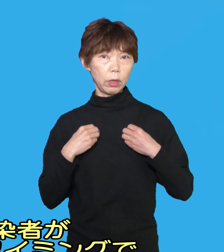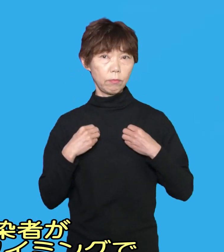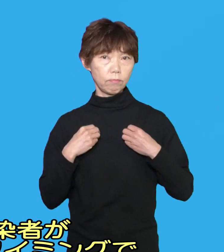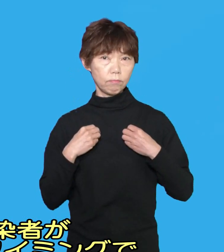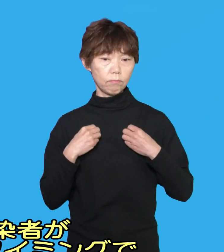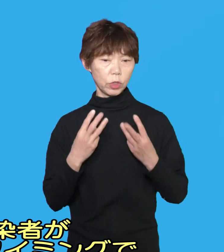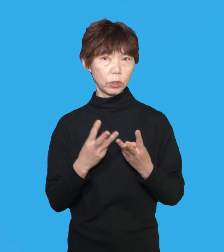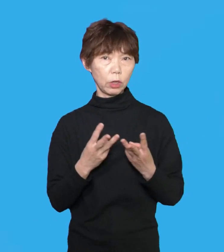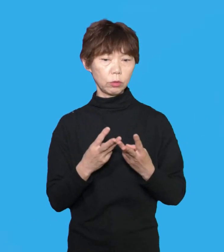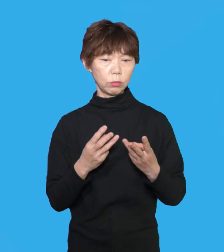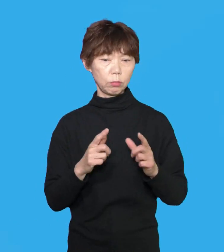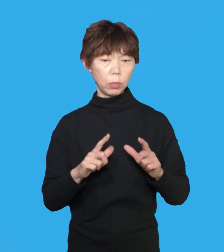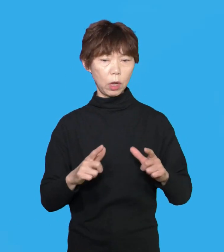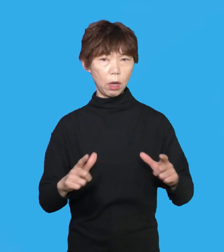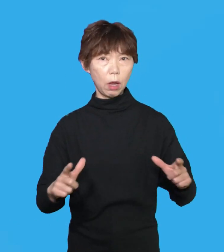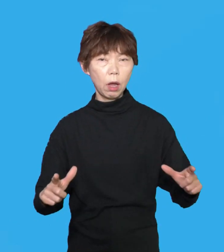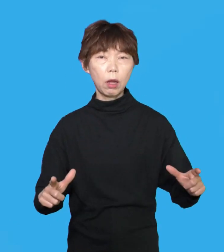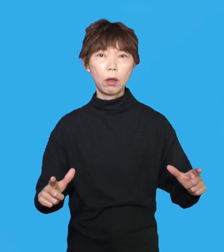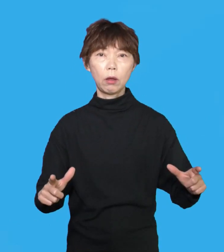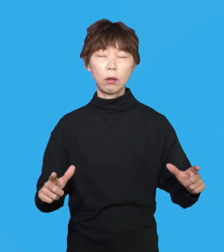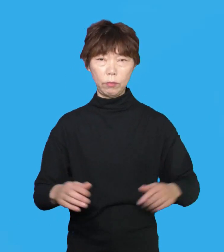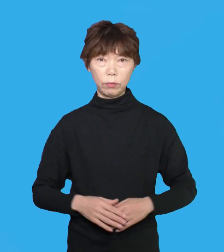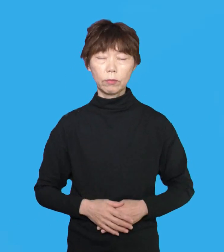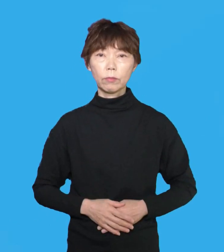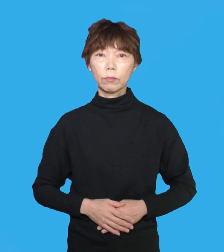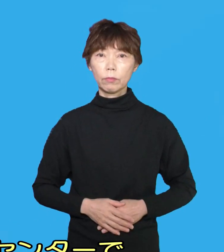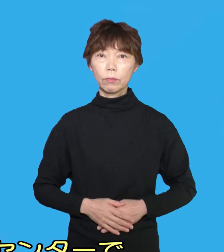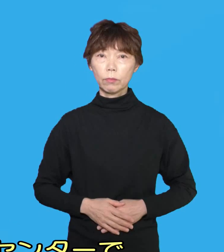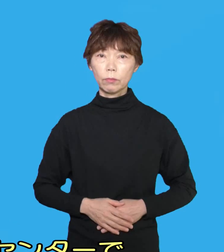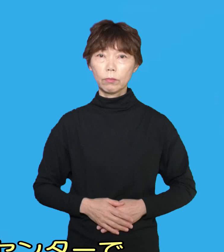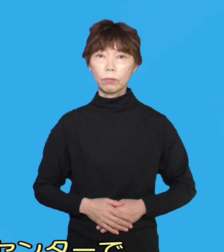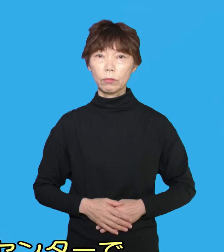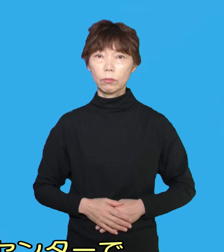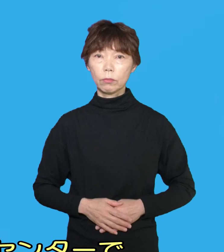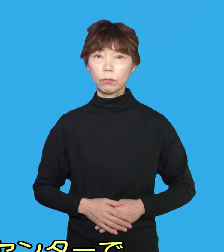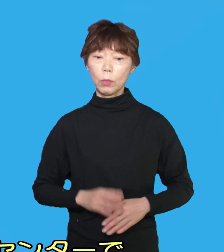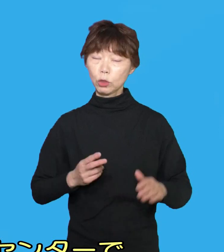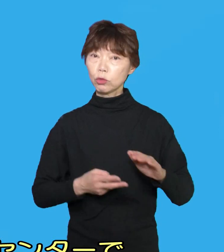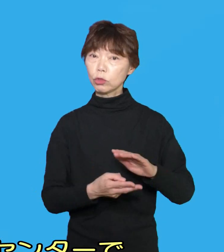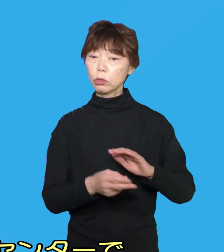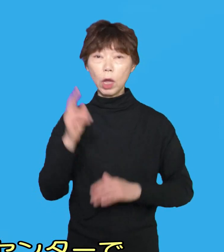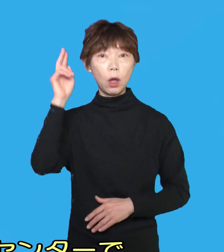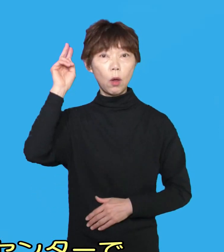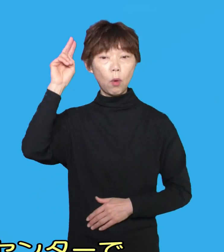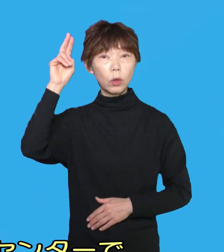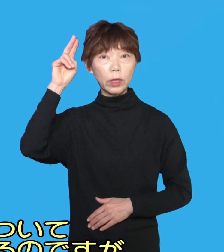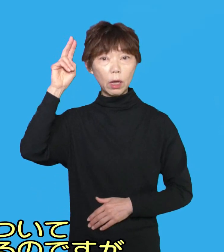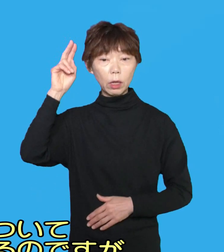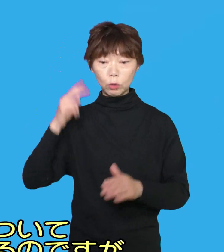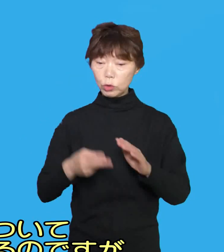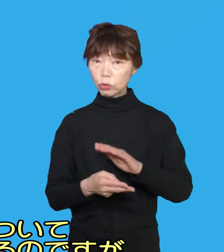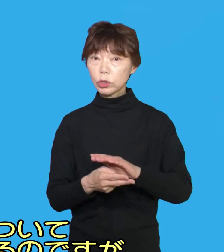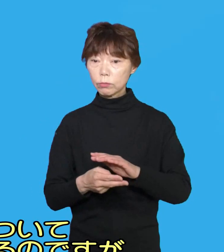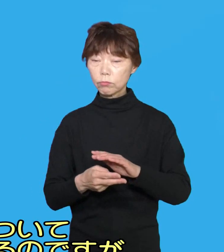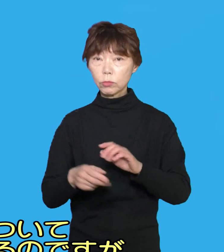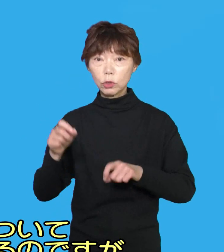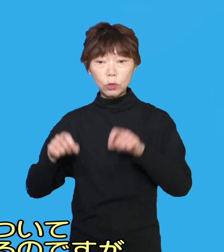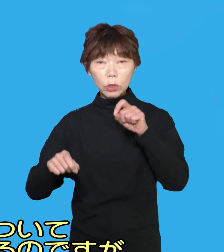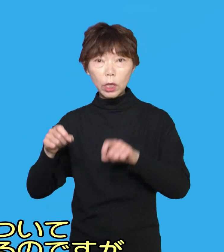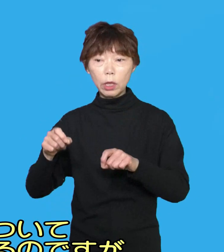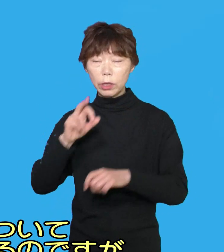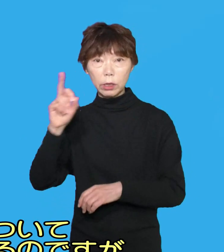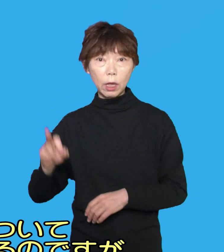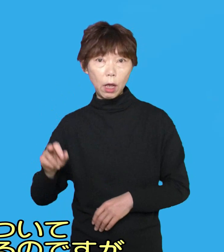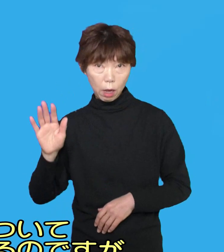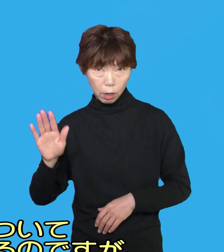タイミングでですね、まあ、入院の大阪府の入院フォローアップセンターでその大阪府全体の